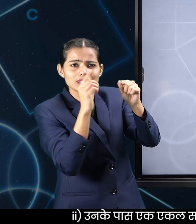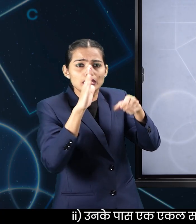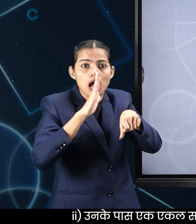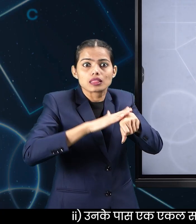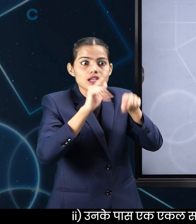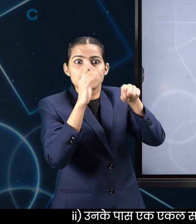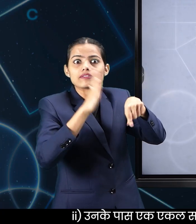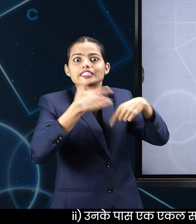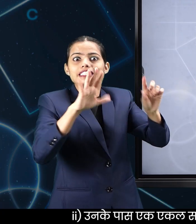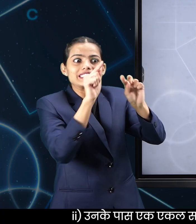है।